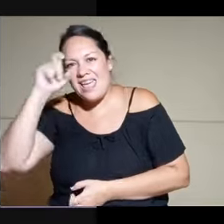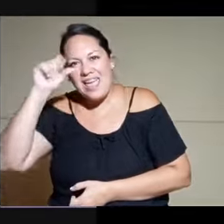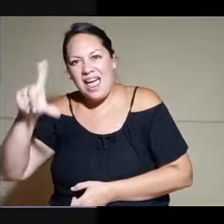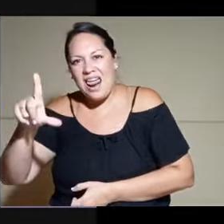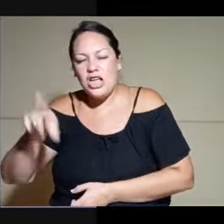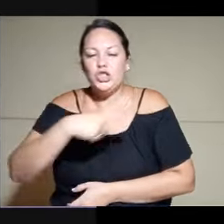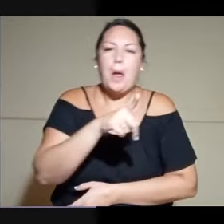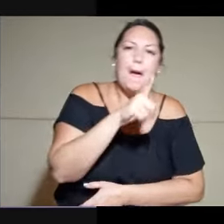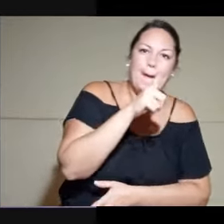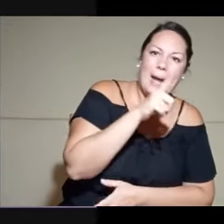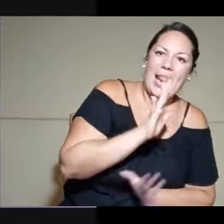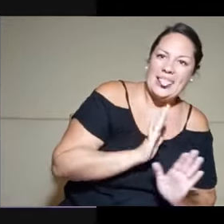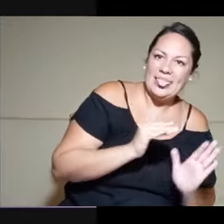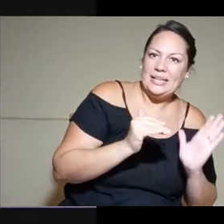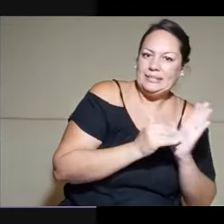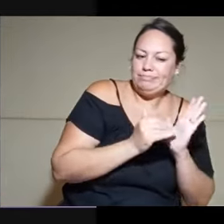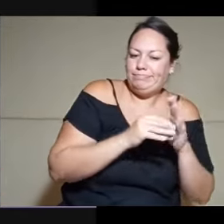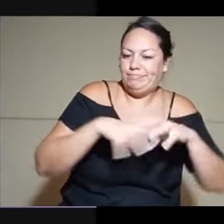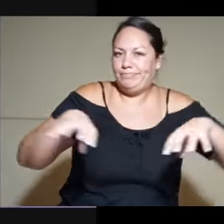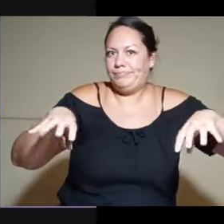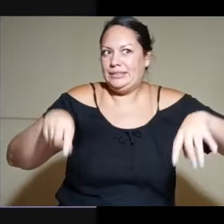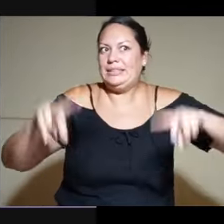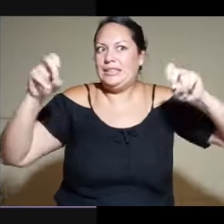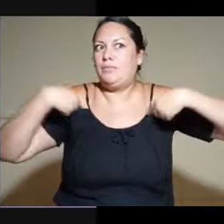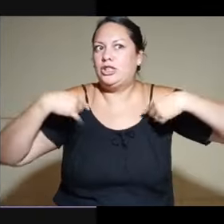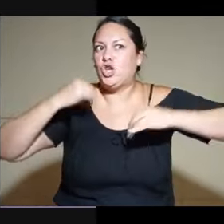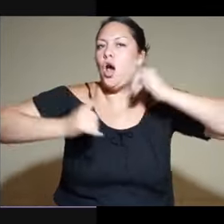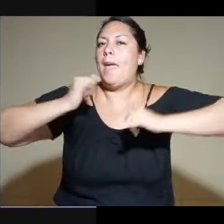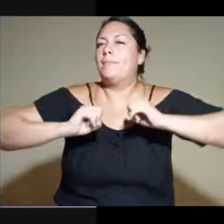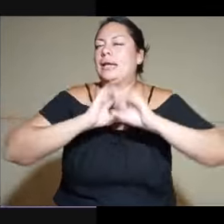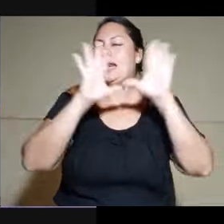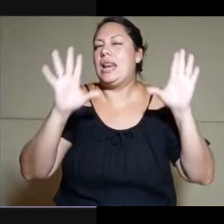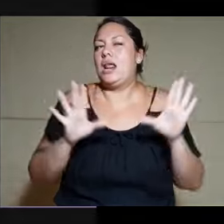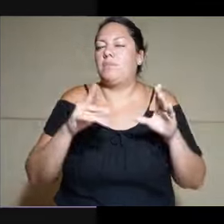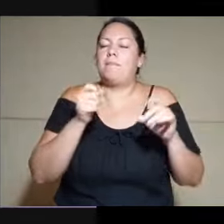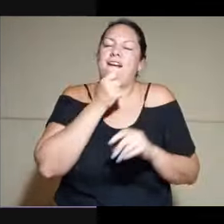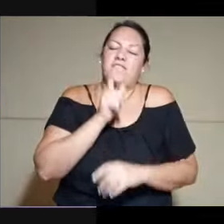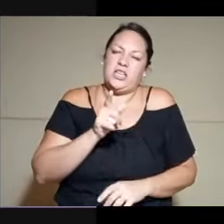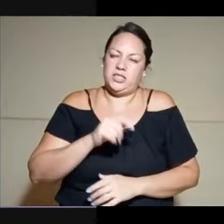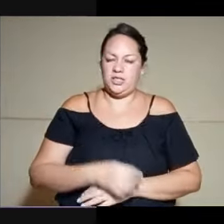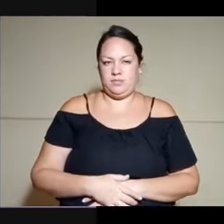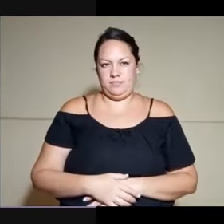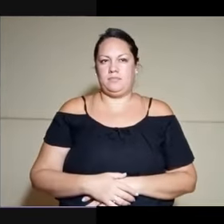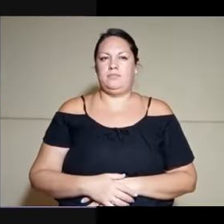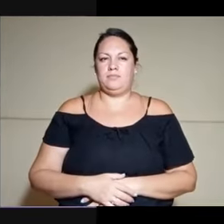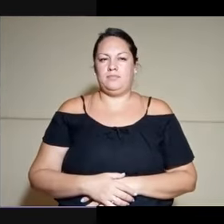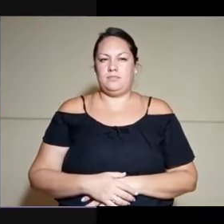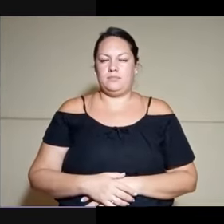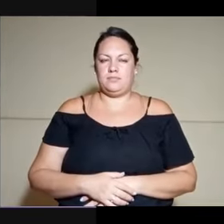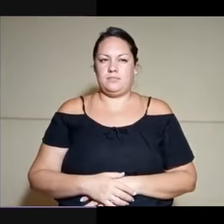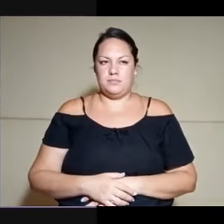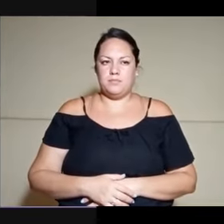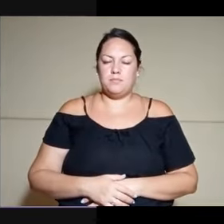el origen, porque les va a salir un origen real y un origen aparente. Entonces es un lío, por eso se los doy yo.